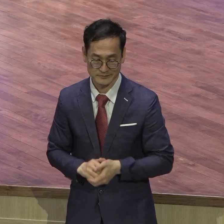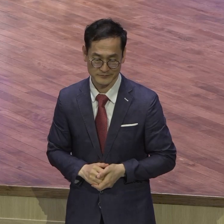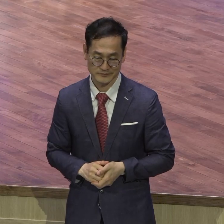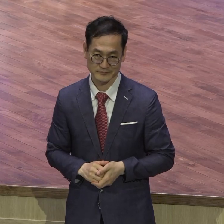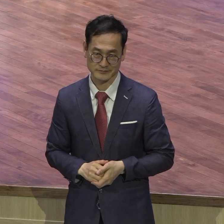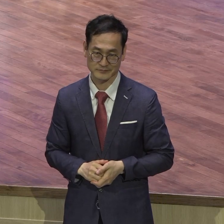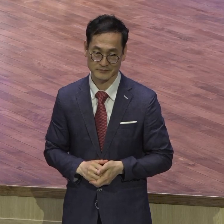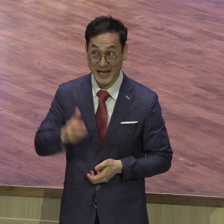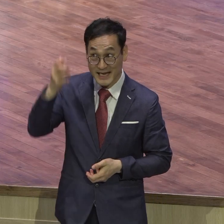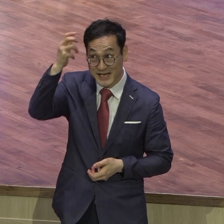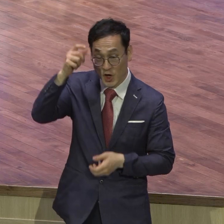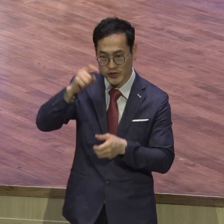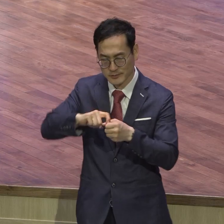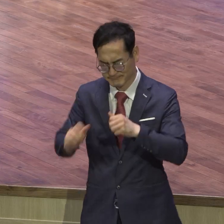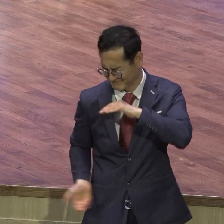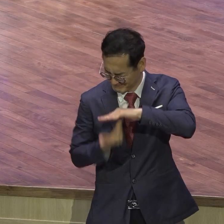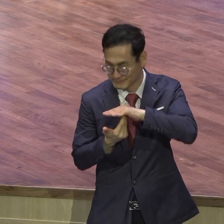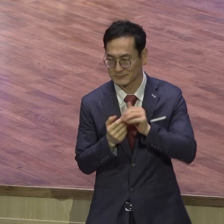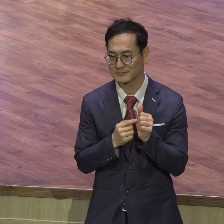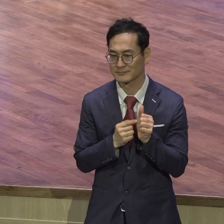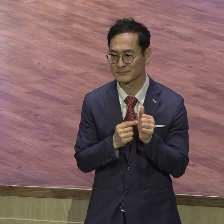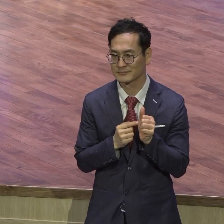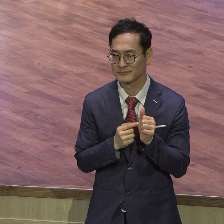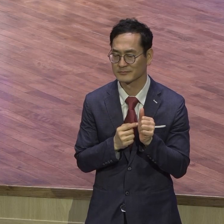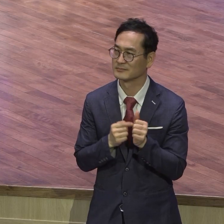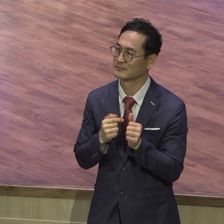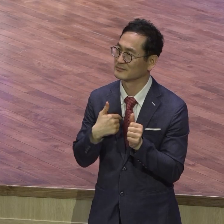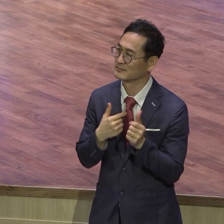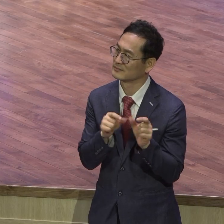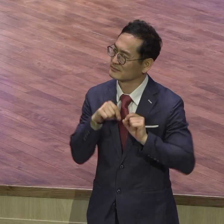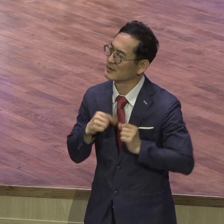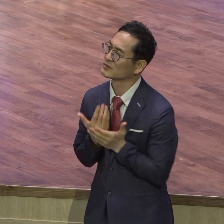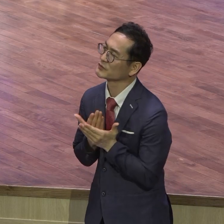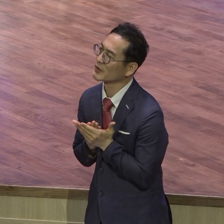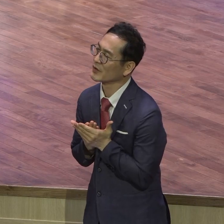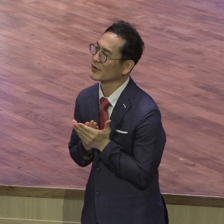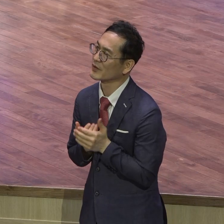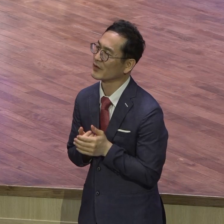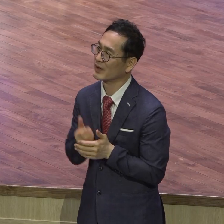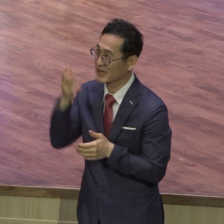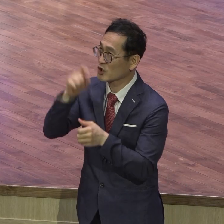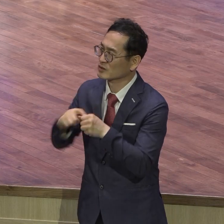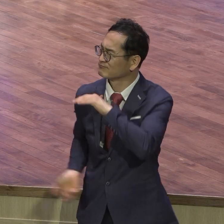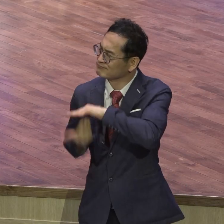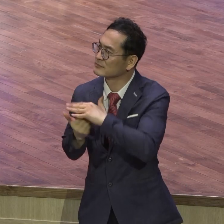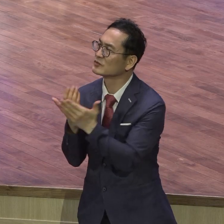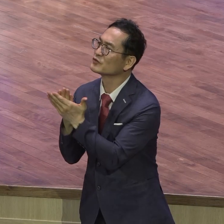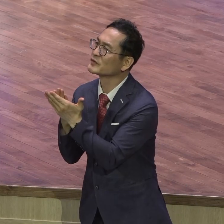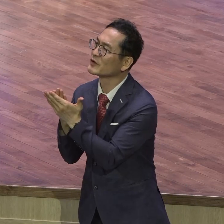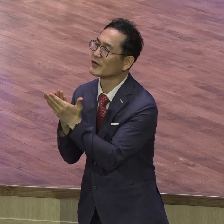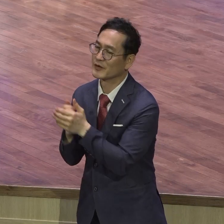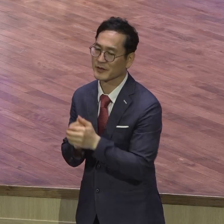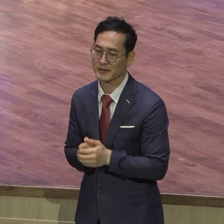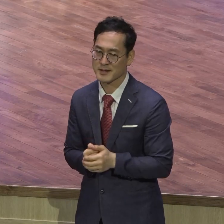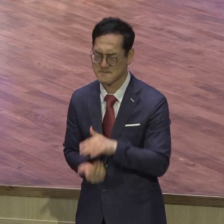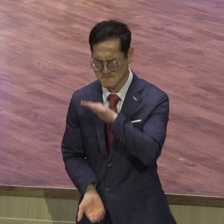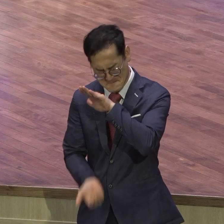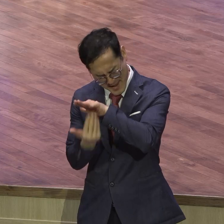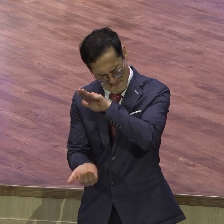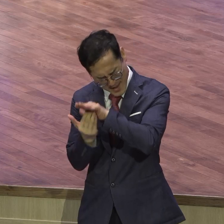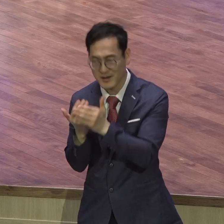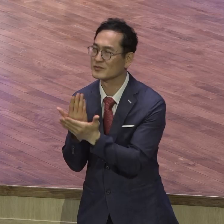영적 썸잇되게 하냐 조사사 그런 기도 많이 하죠 우리 랩릇도 많이 하는데 썸잇되게